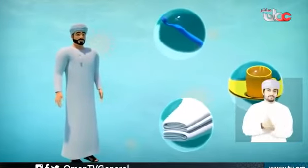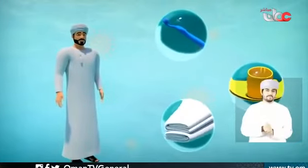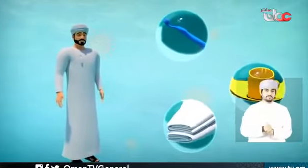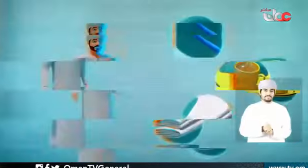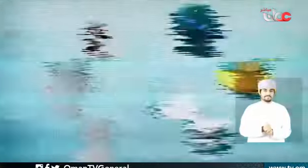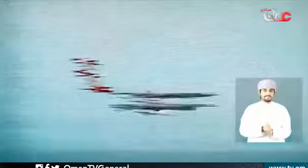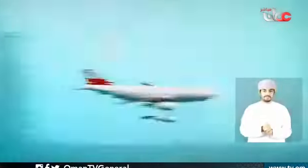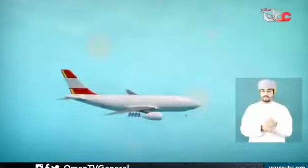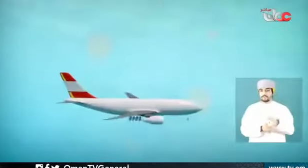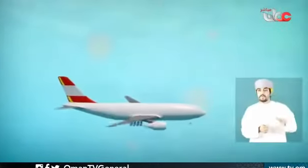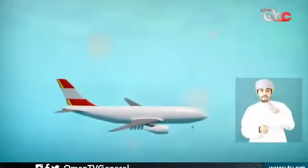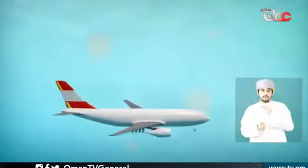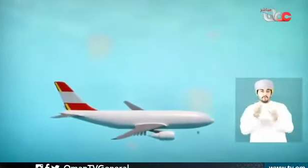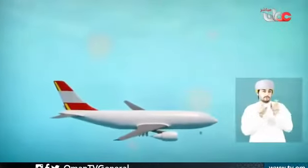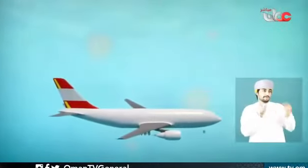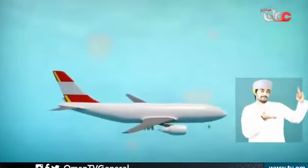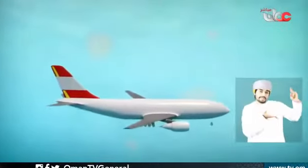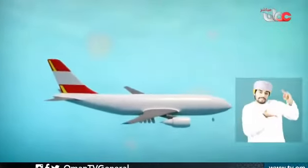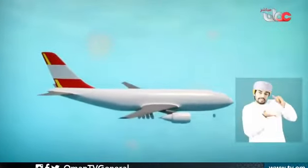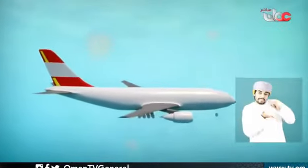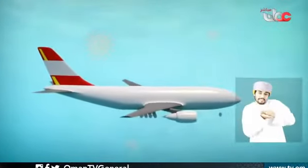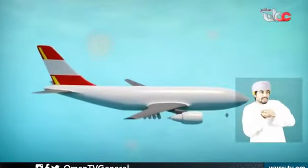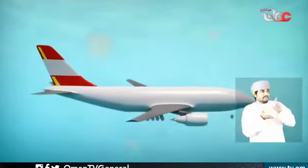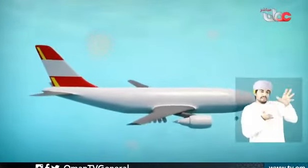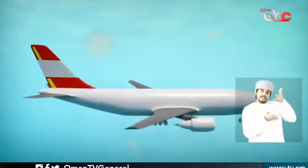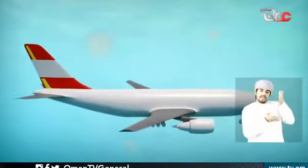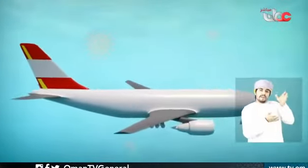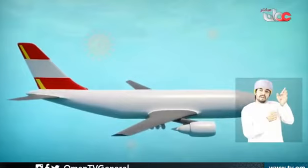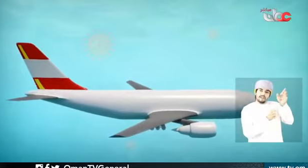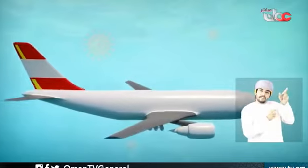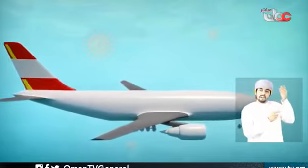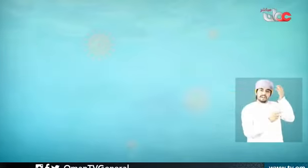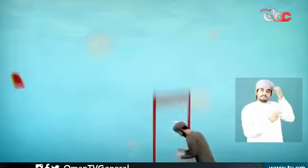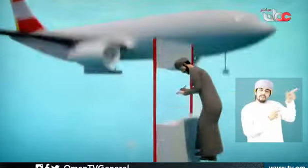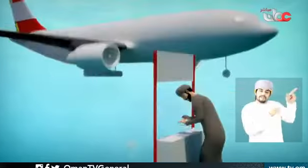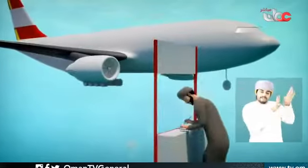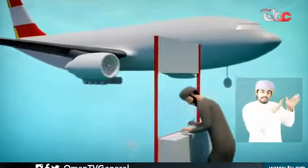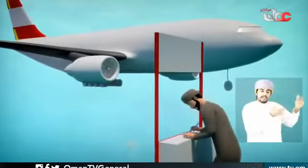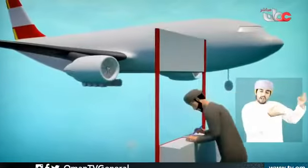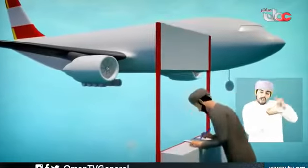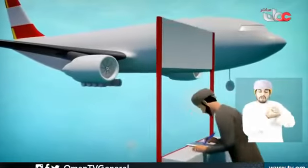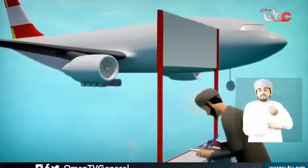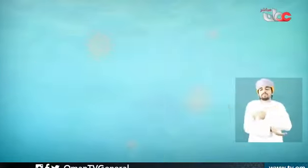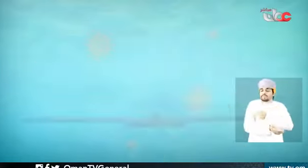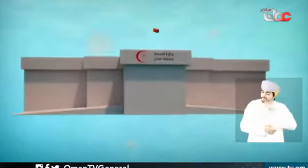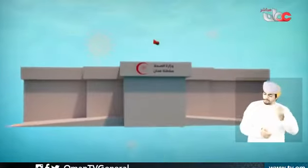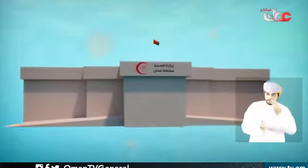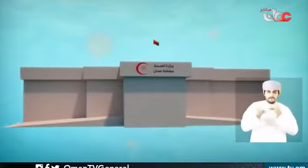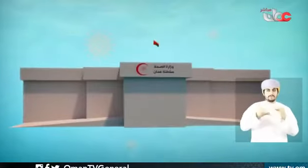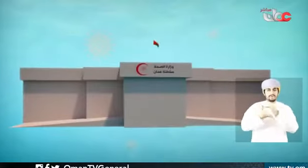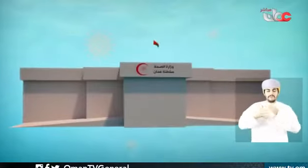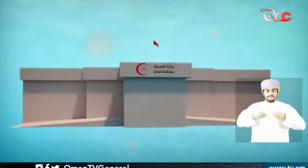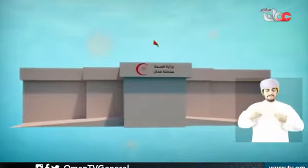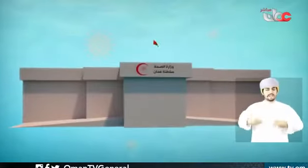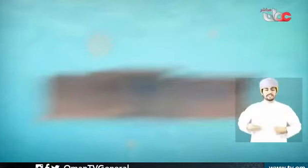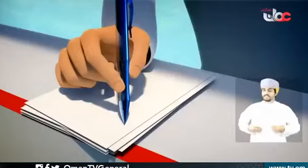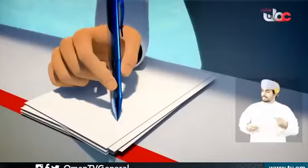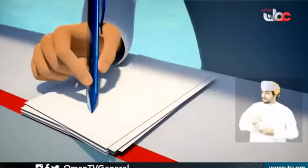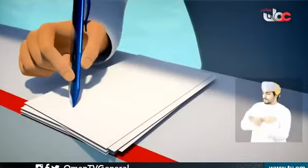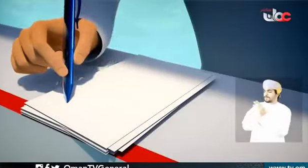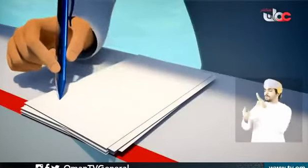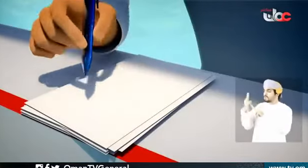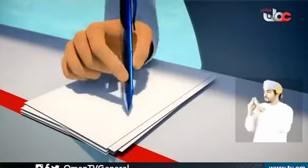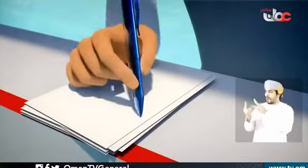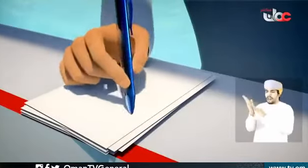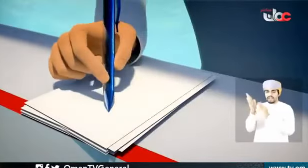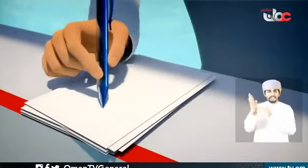الشخصية. على القادمين من المناطق التي ظهر فيها المرض مراجعة عيادة المطار أو أقرب مركز صحي مع